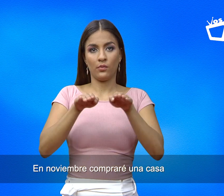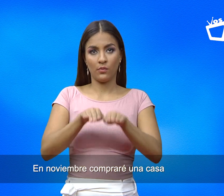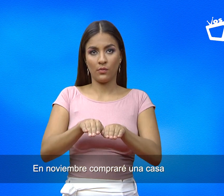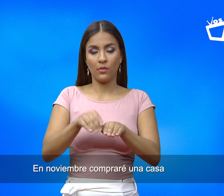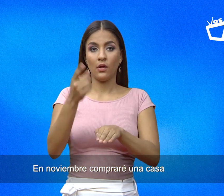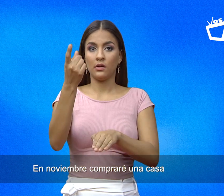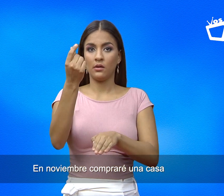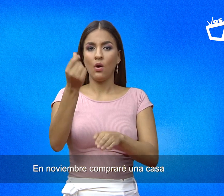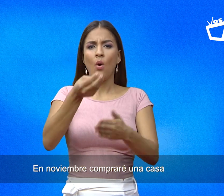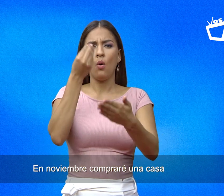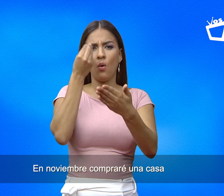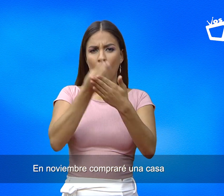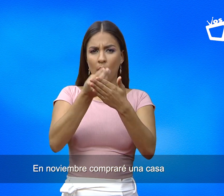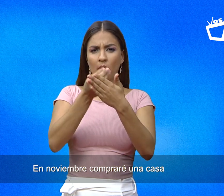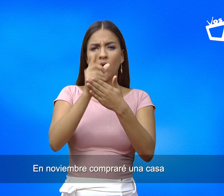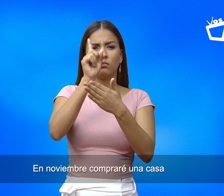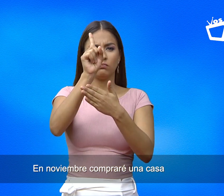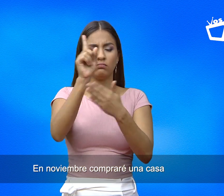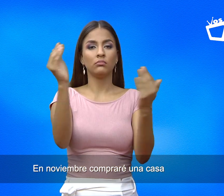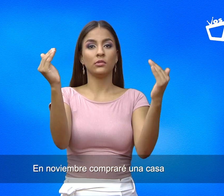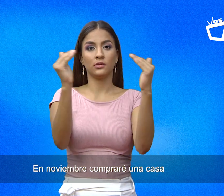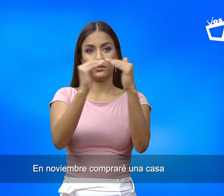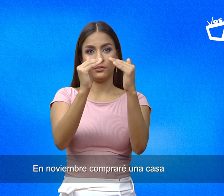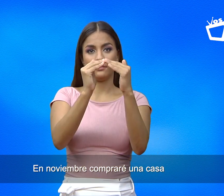en noviembre compraré una casa